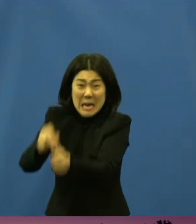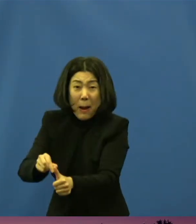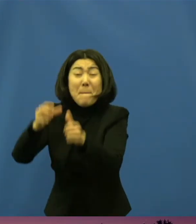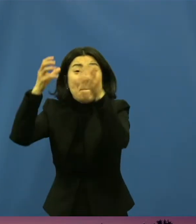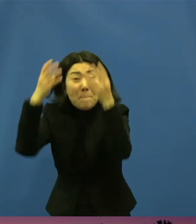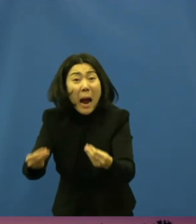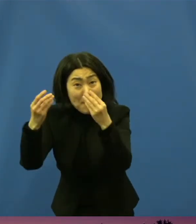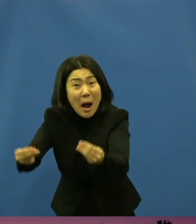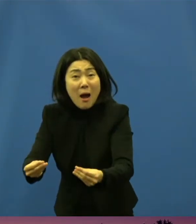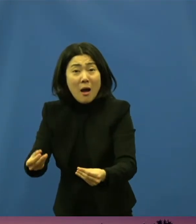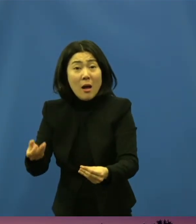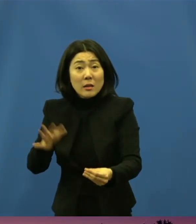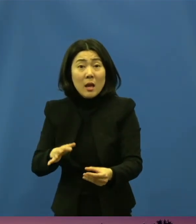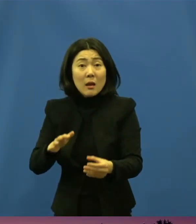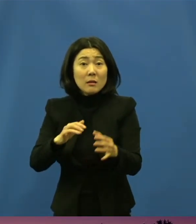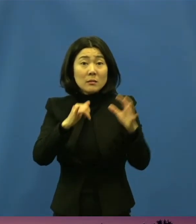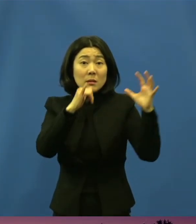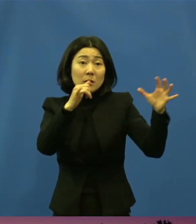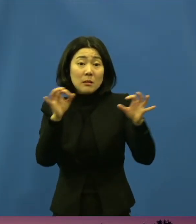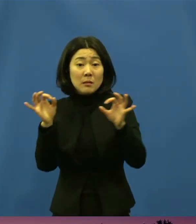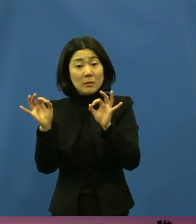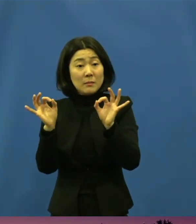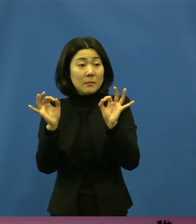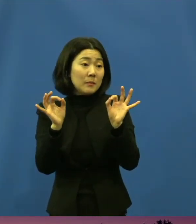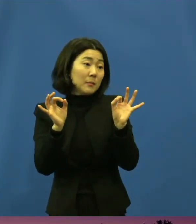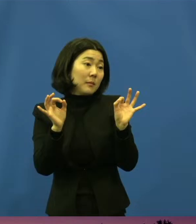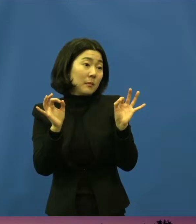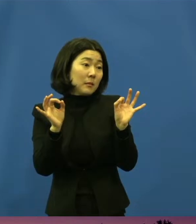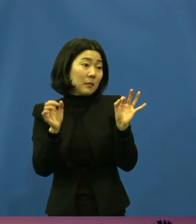그리고 죄에 대한 충동성이 강하게 작동을 합니다.